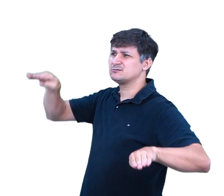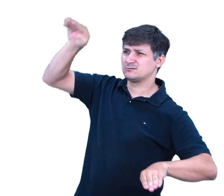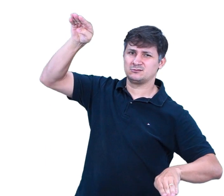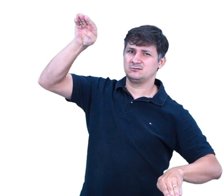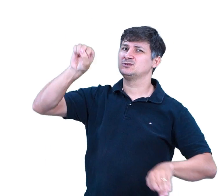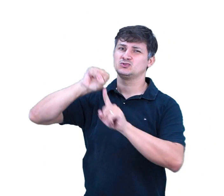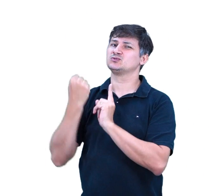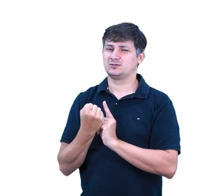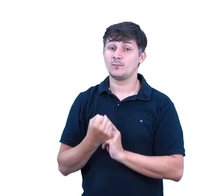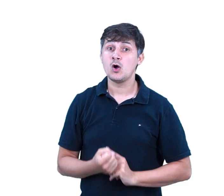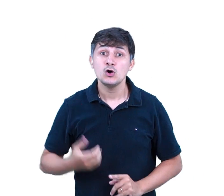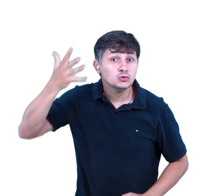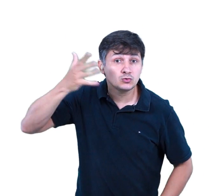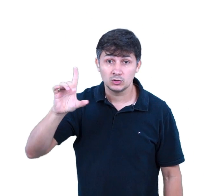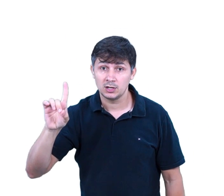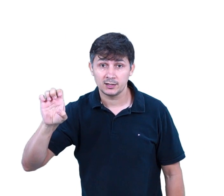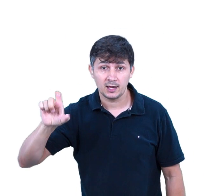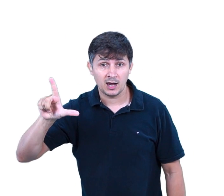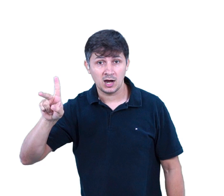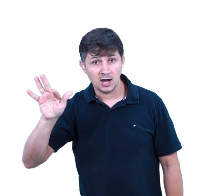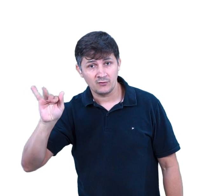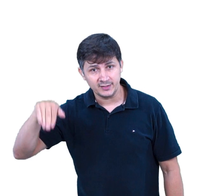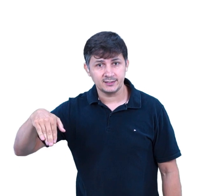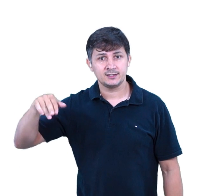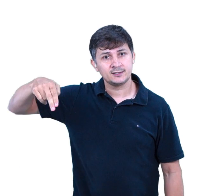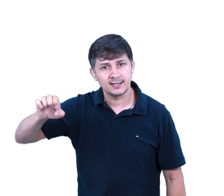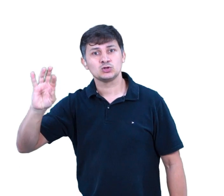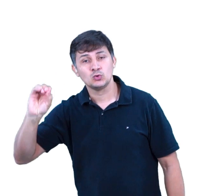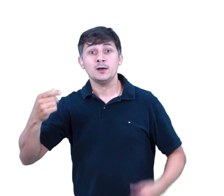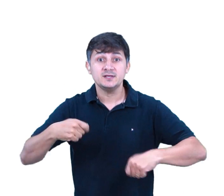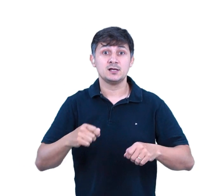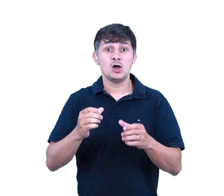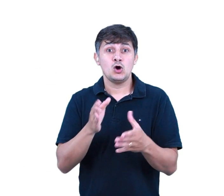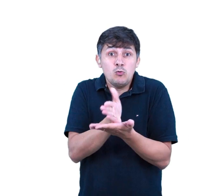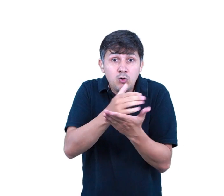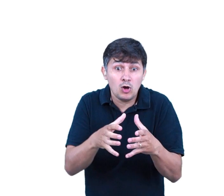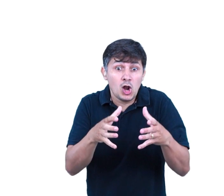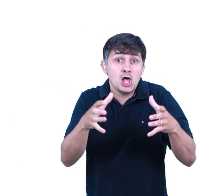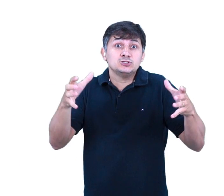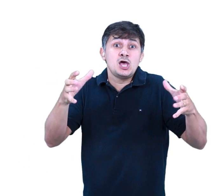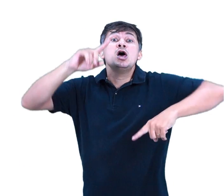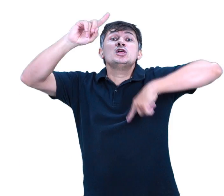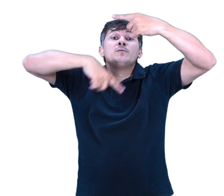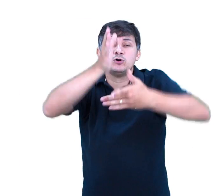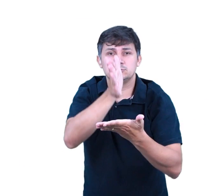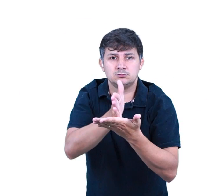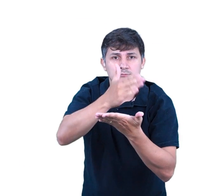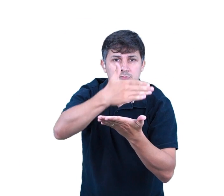social. No discurso de Delfim Neto, era preciso fazer o bolo crescer para depois dividir. Ele cresceu, mas não dividimos. Apesar disso,